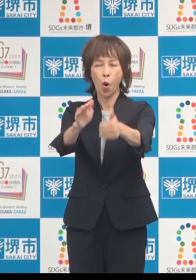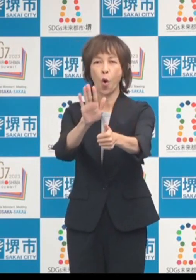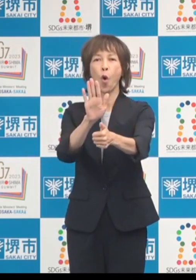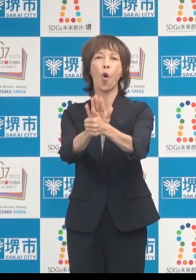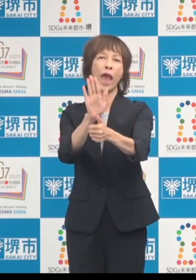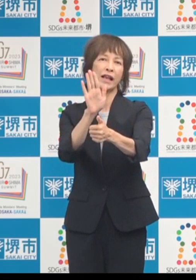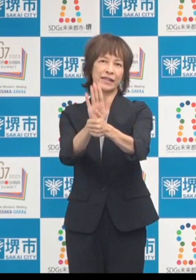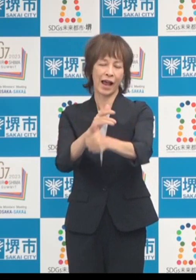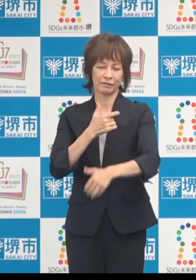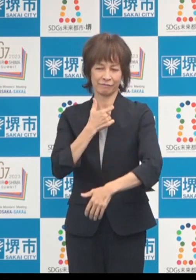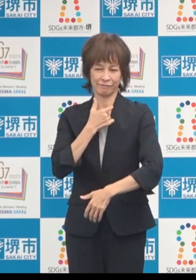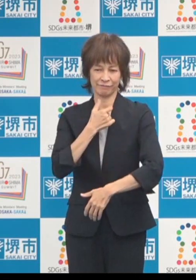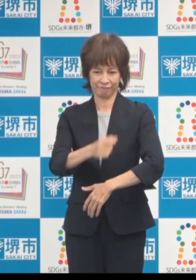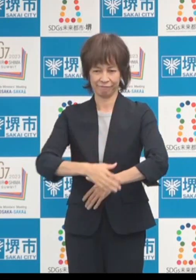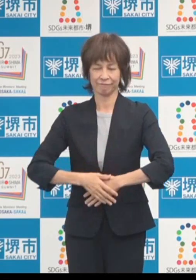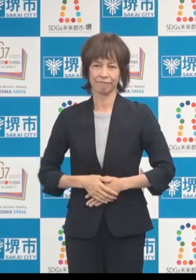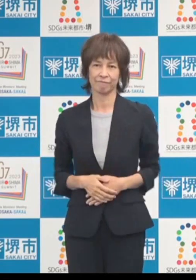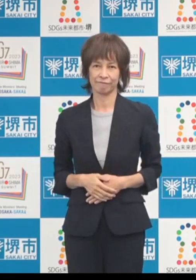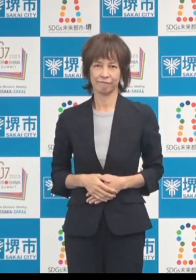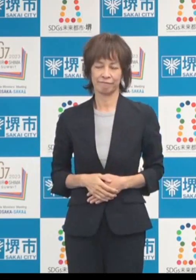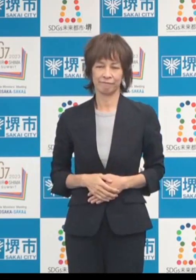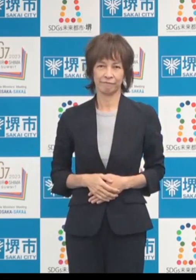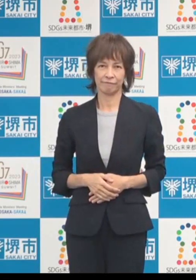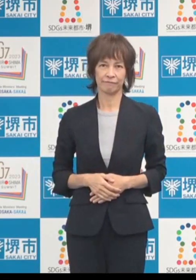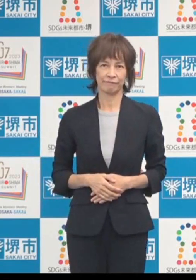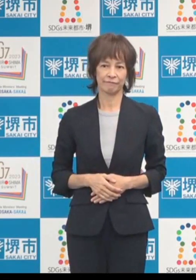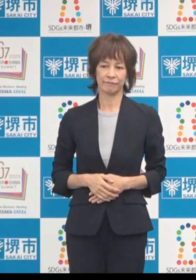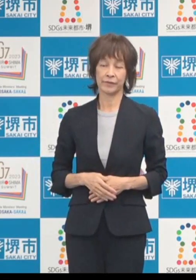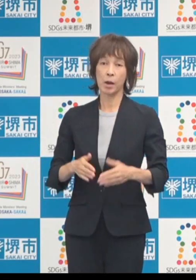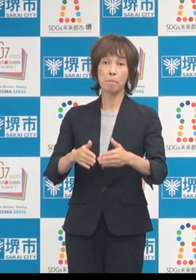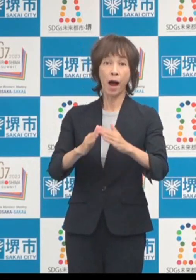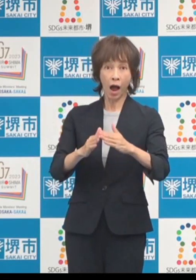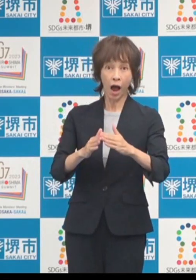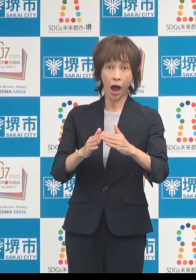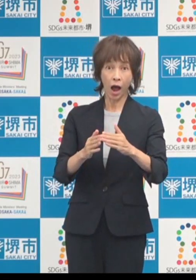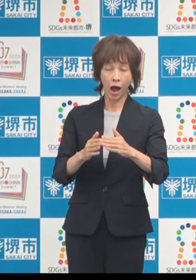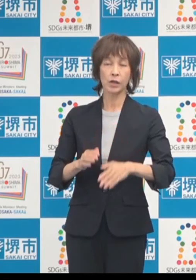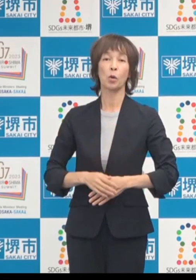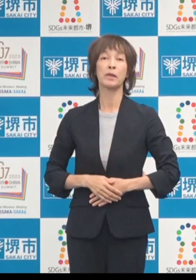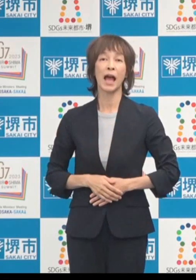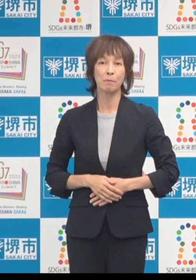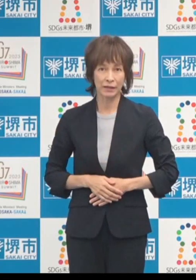。解説に伴いまして、